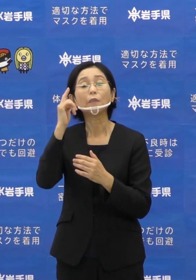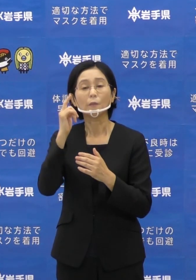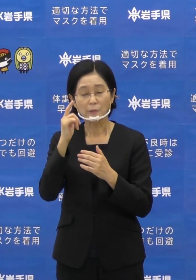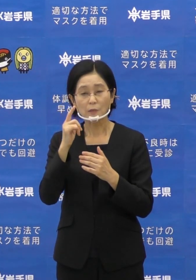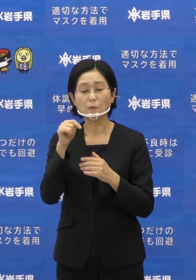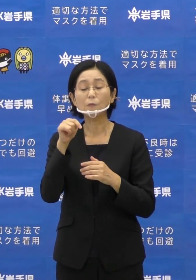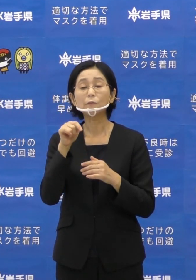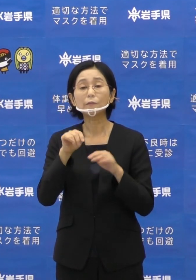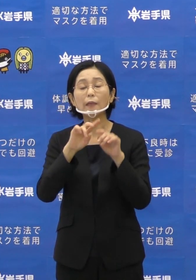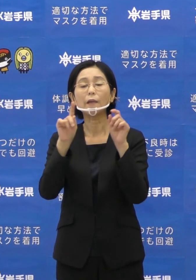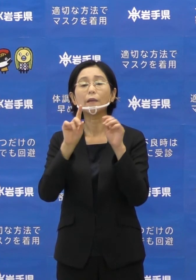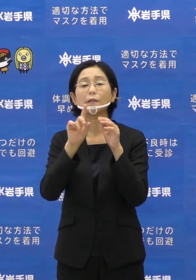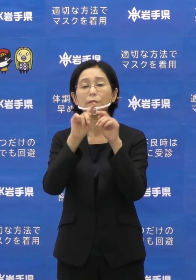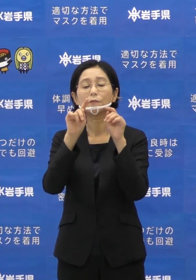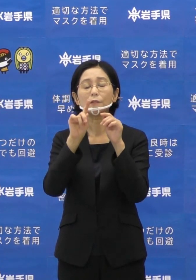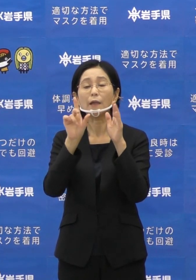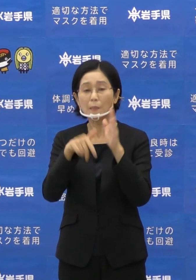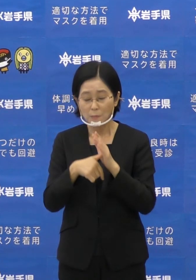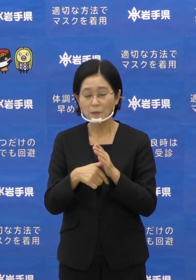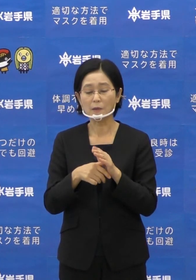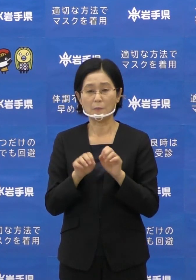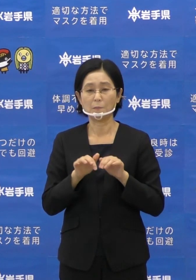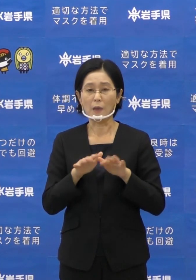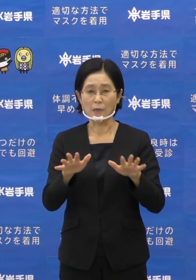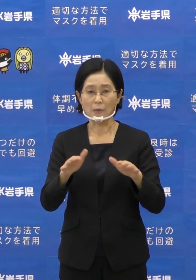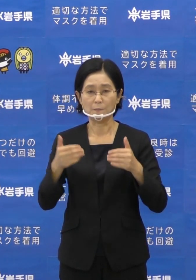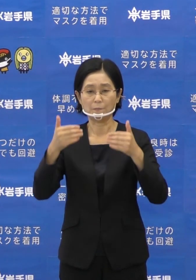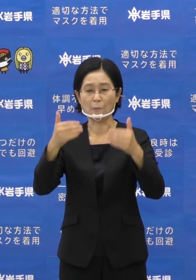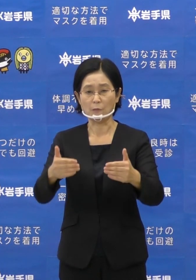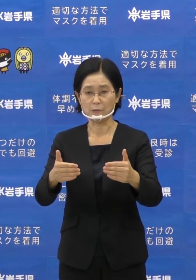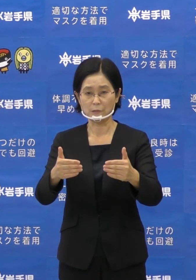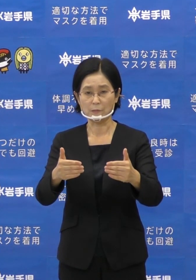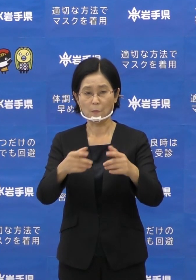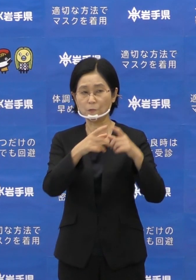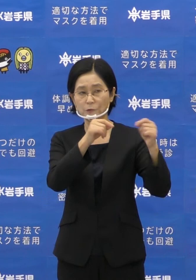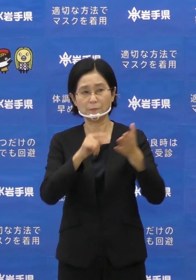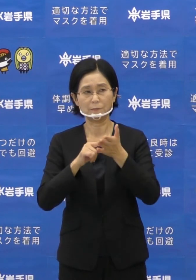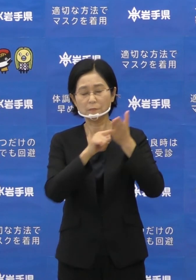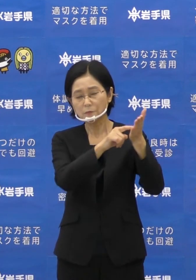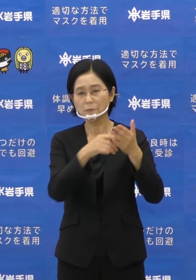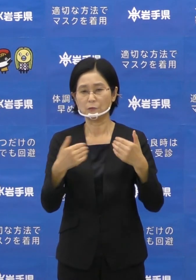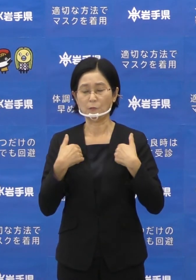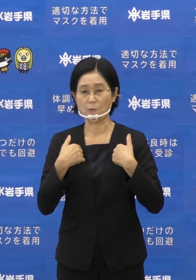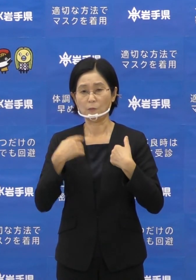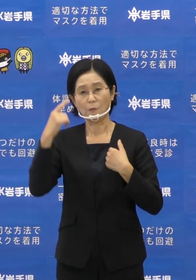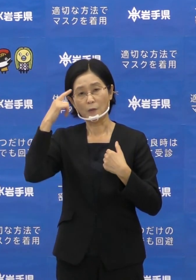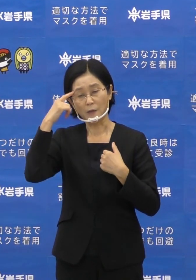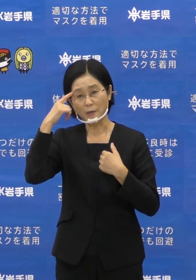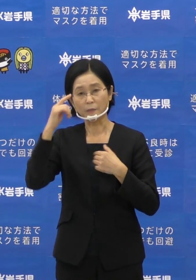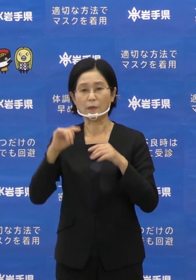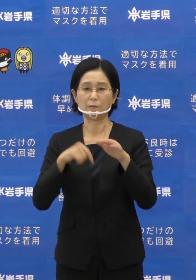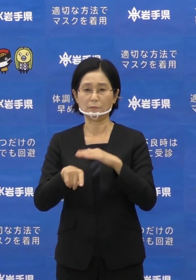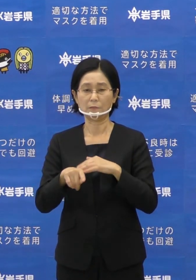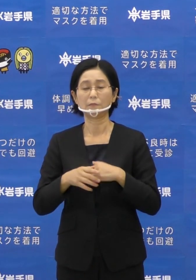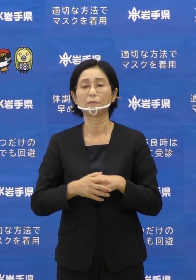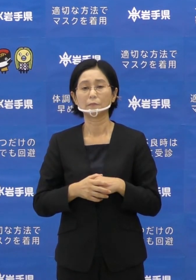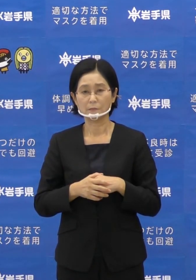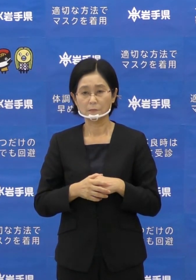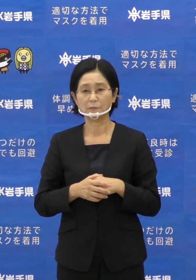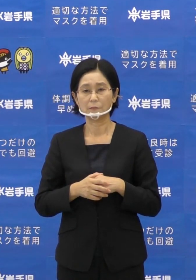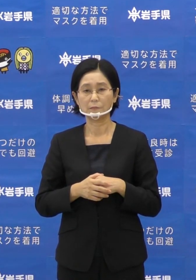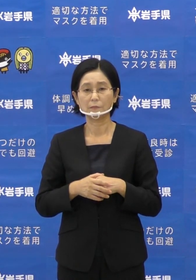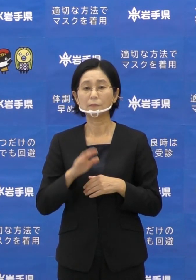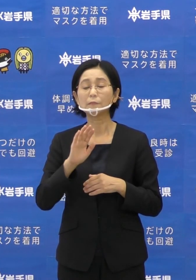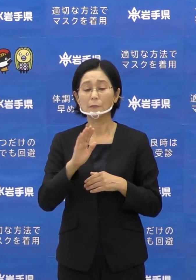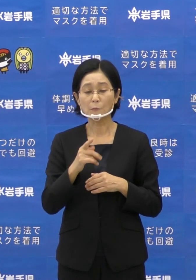と重点措置をお願いするしかないなというふうに考えました。一方、そのための